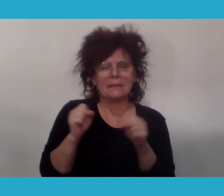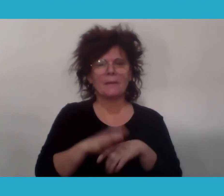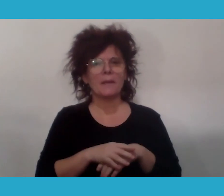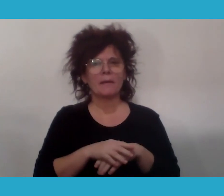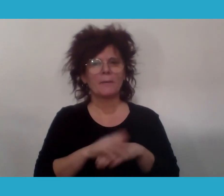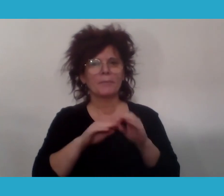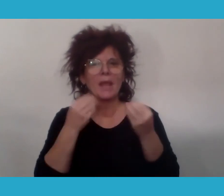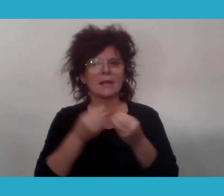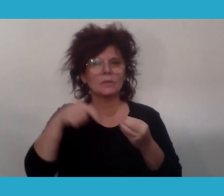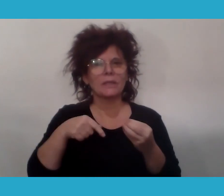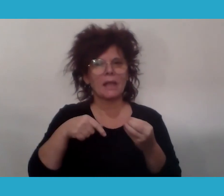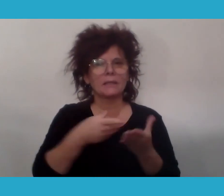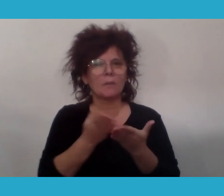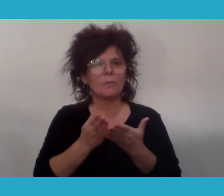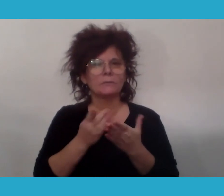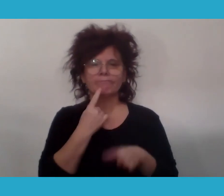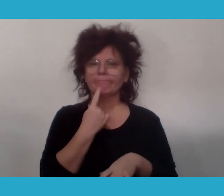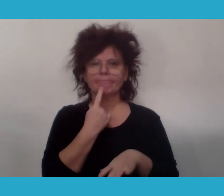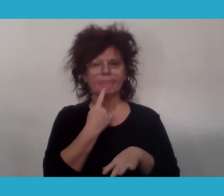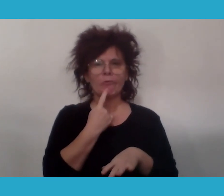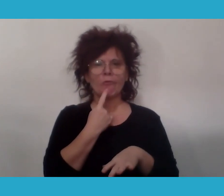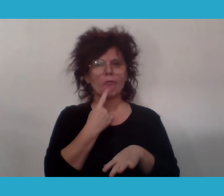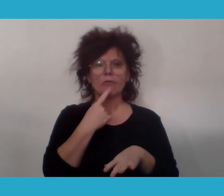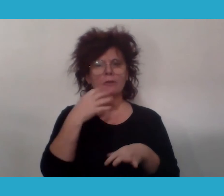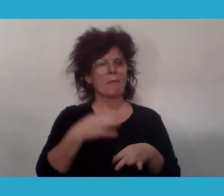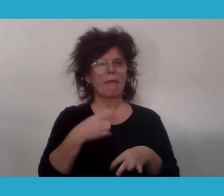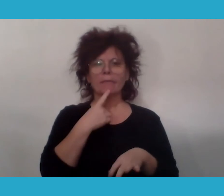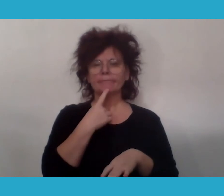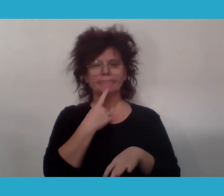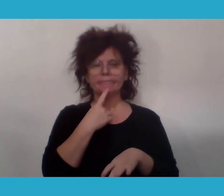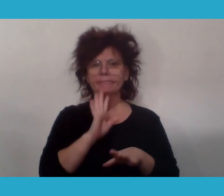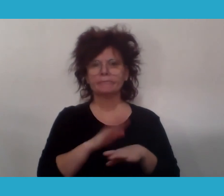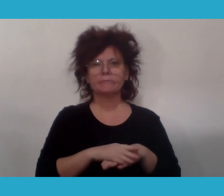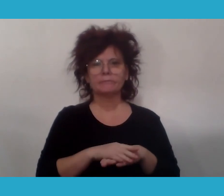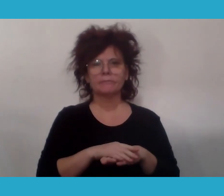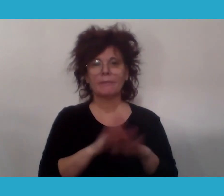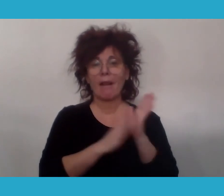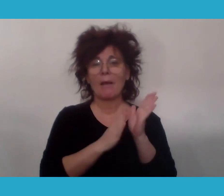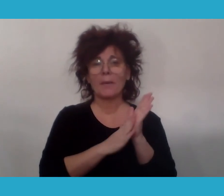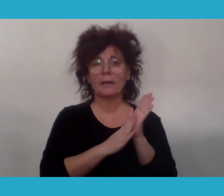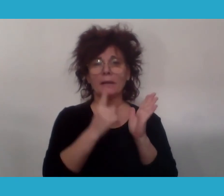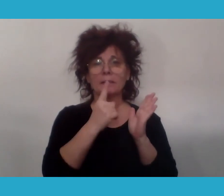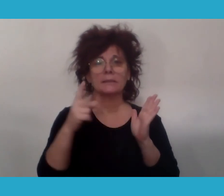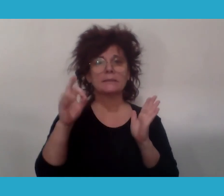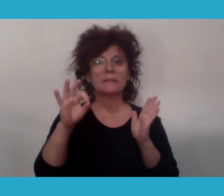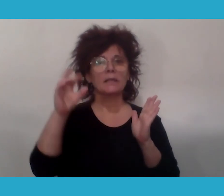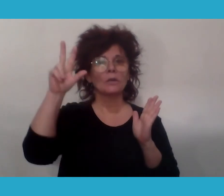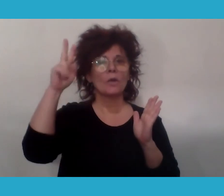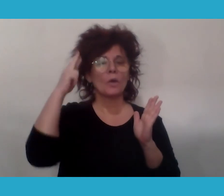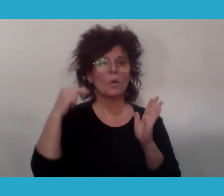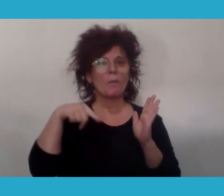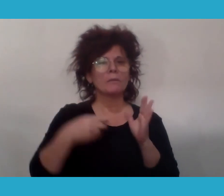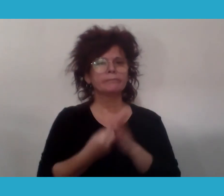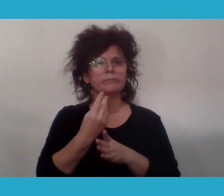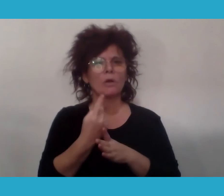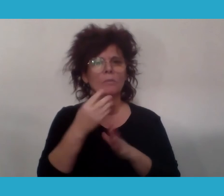los resultados de este muestreo es dudosa su credibilidad. En la página 109 comienza